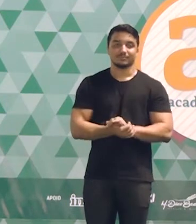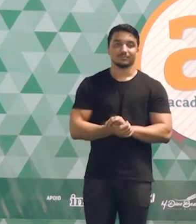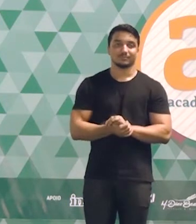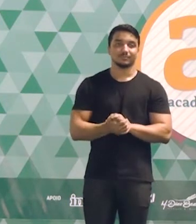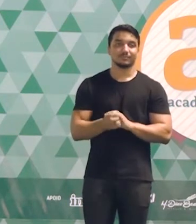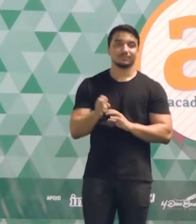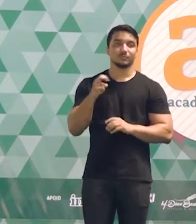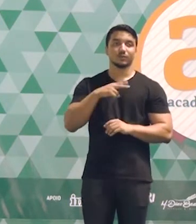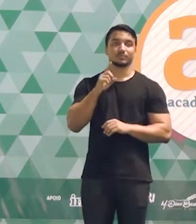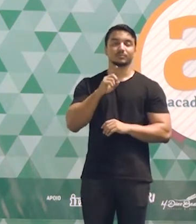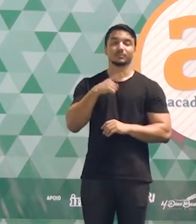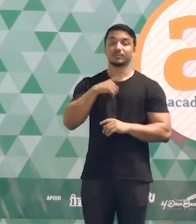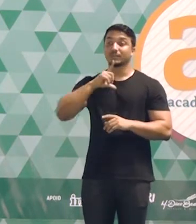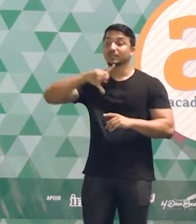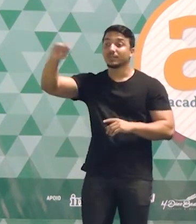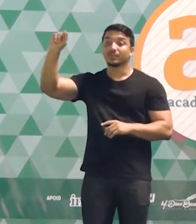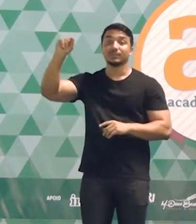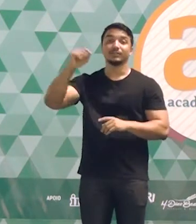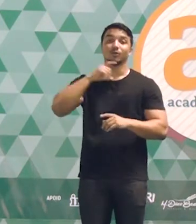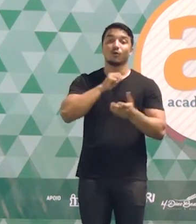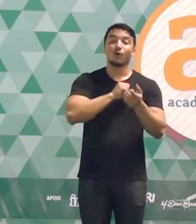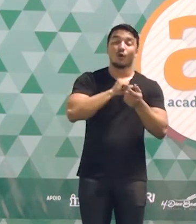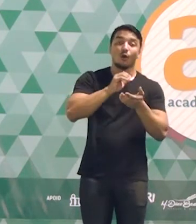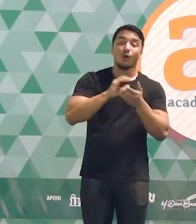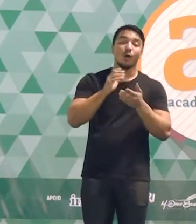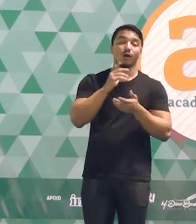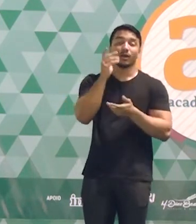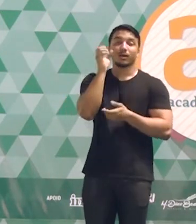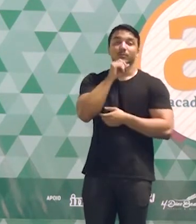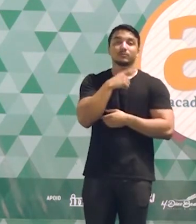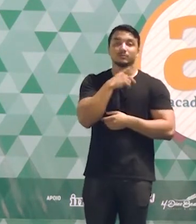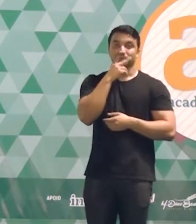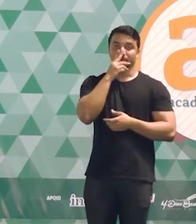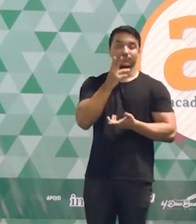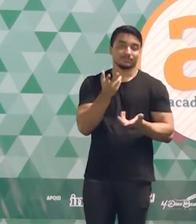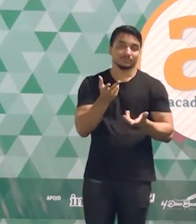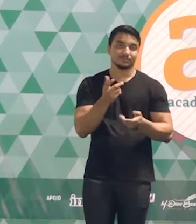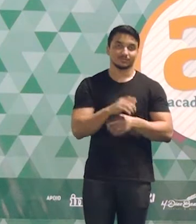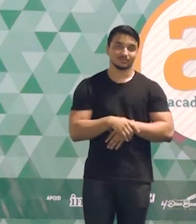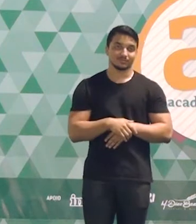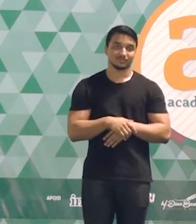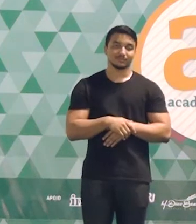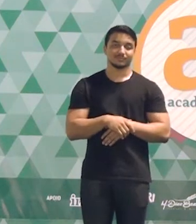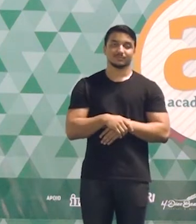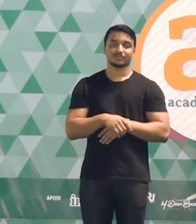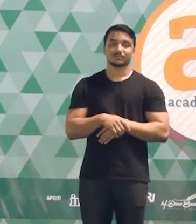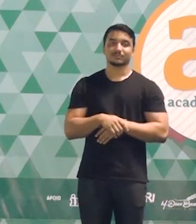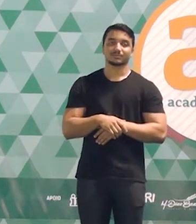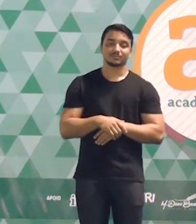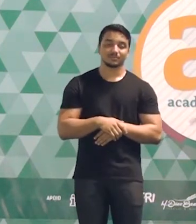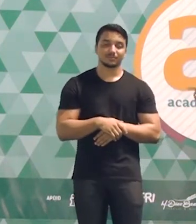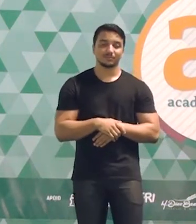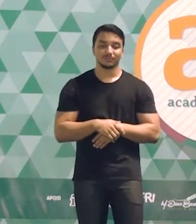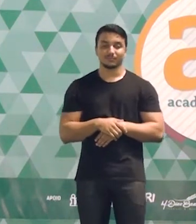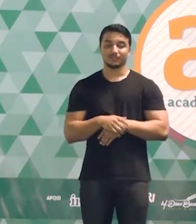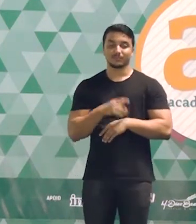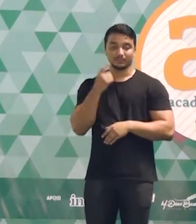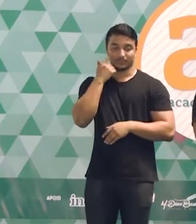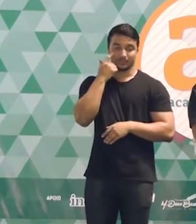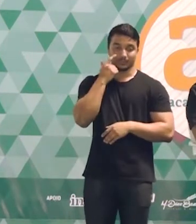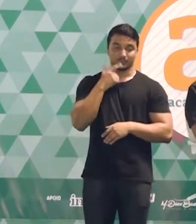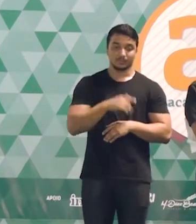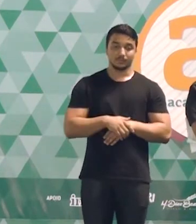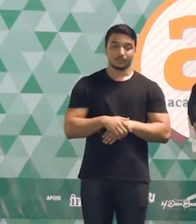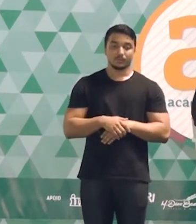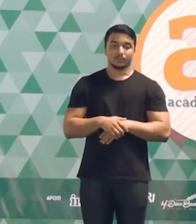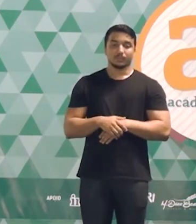Não é olha o carro, mas sai daí, abestado, corre, alguma coisa assim. Olha o rato, que é o povo corre, depois uma barata, corre. Mas ó, Pedro,